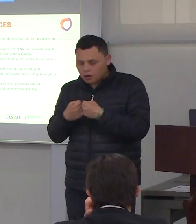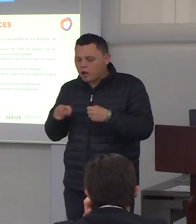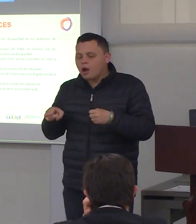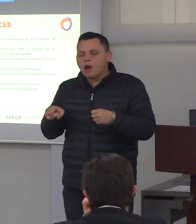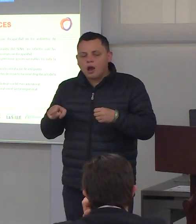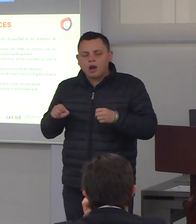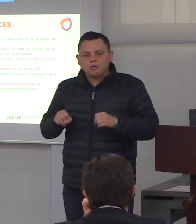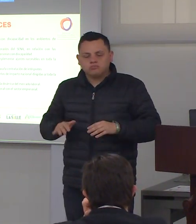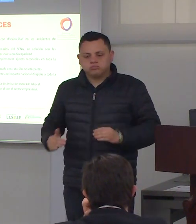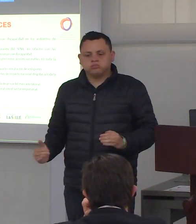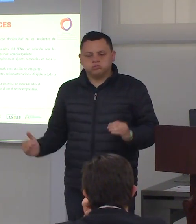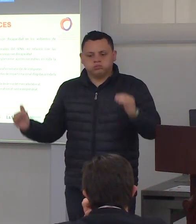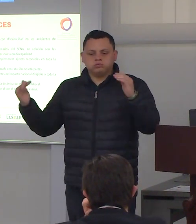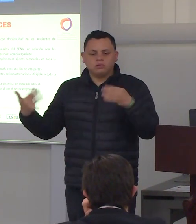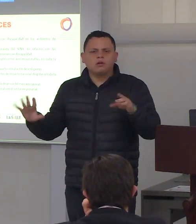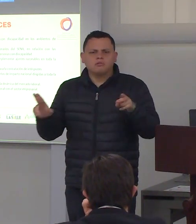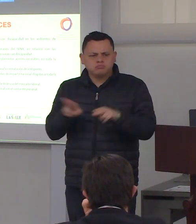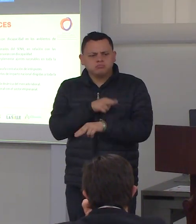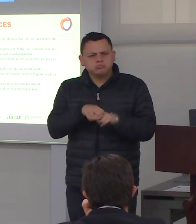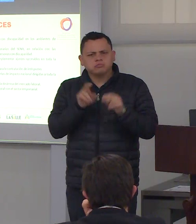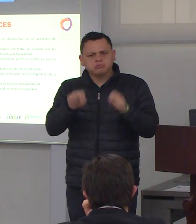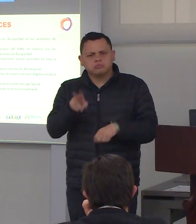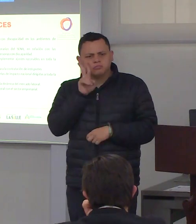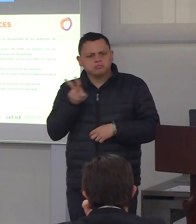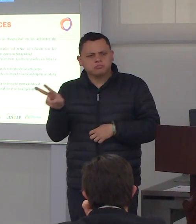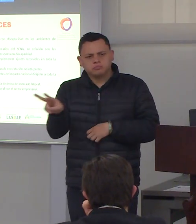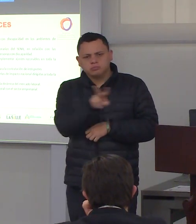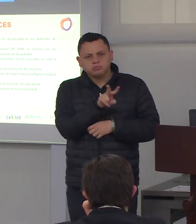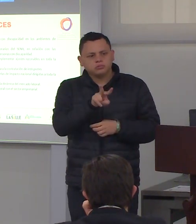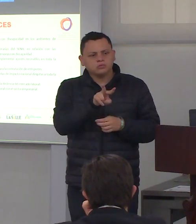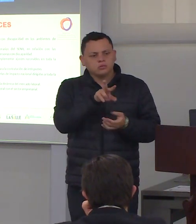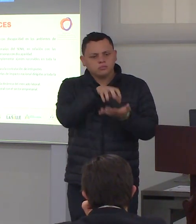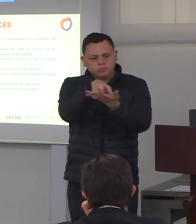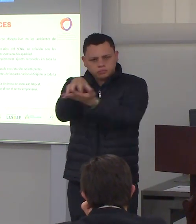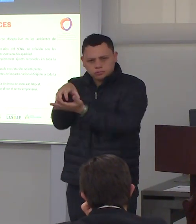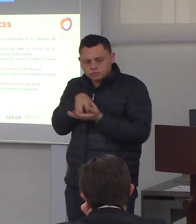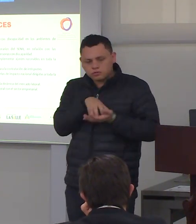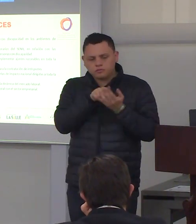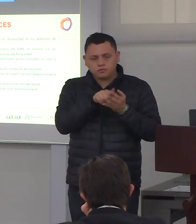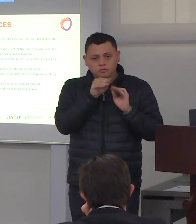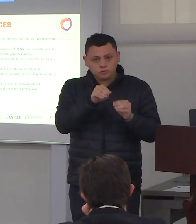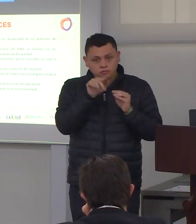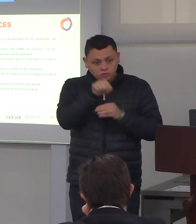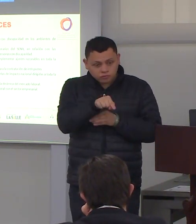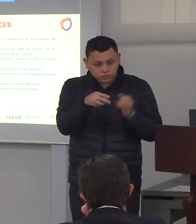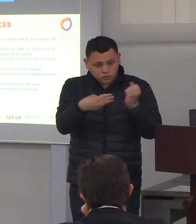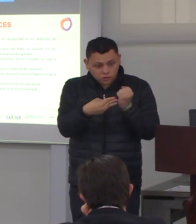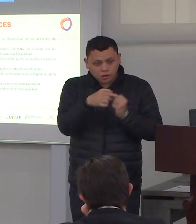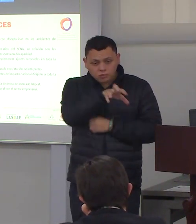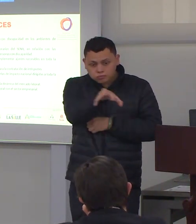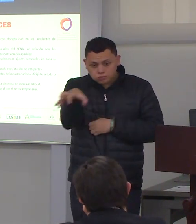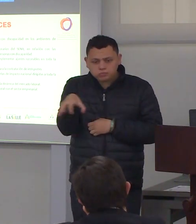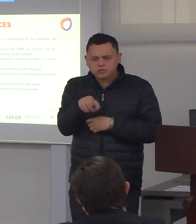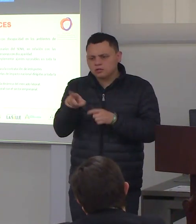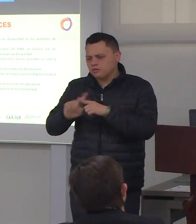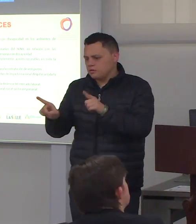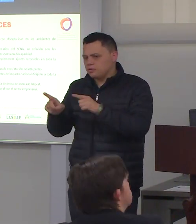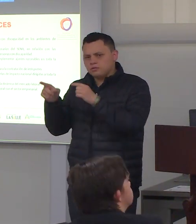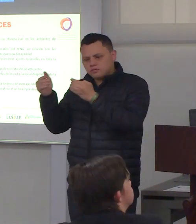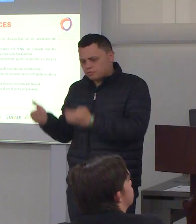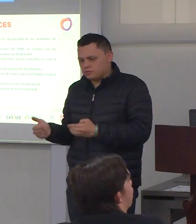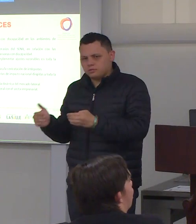sido más alta. Es muy normal ahora encontrar en distintos centros de formación personas con discapacidad de diferentes categorías.